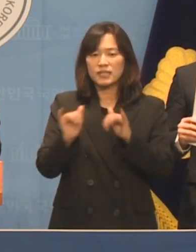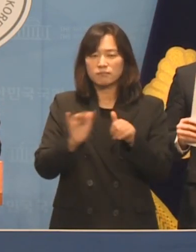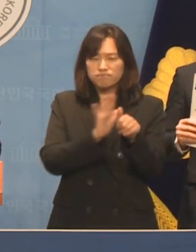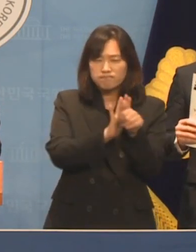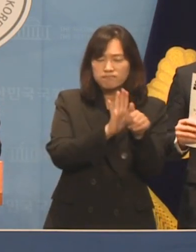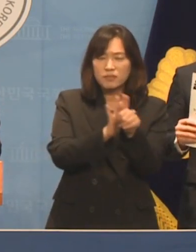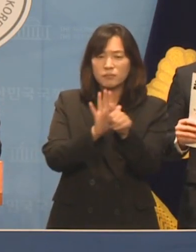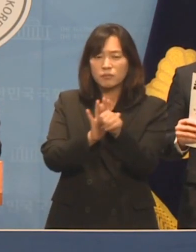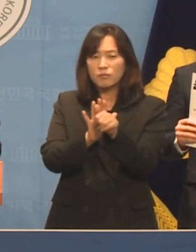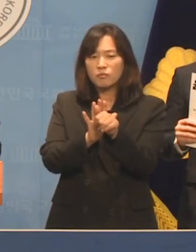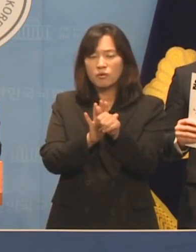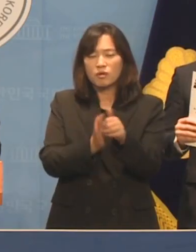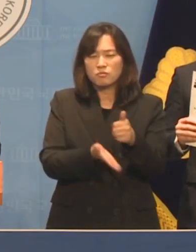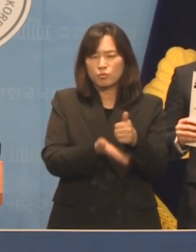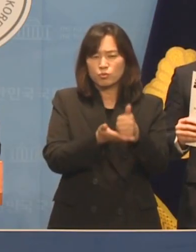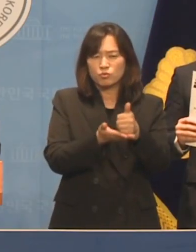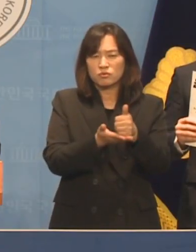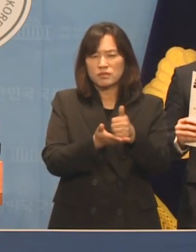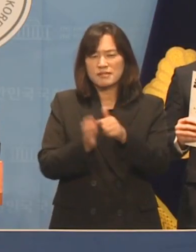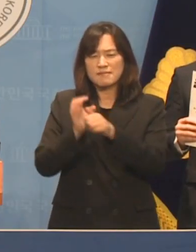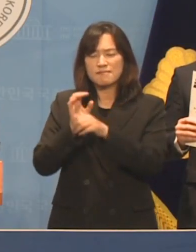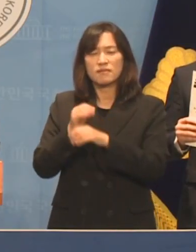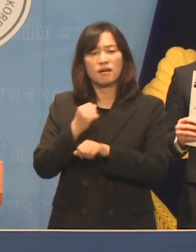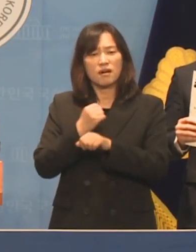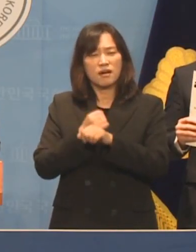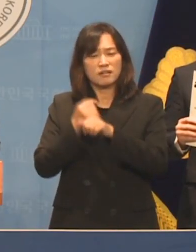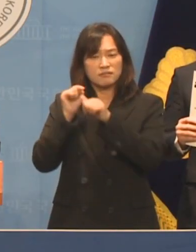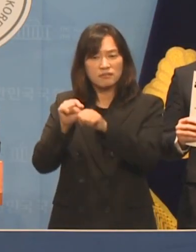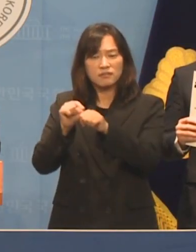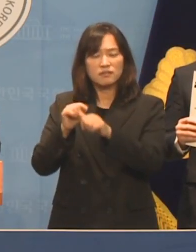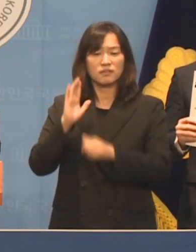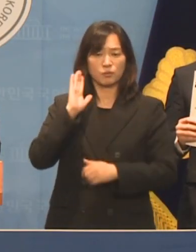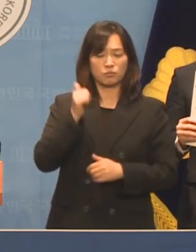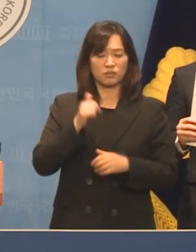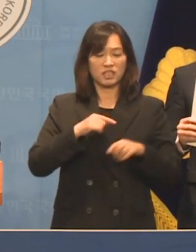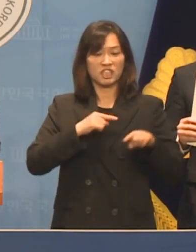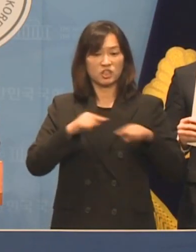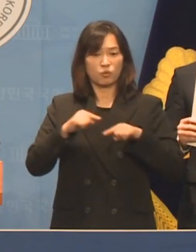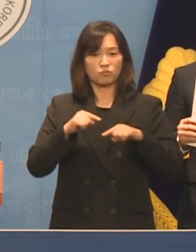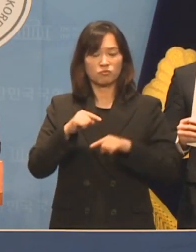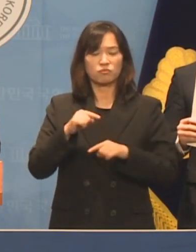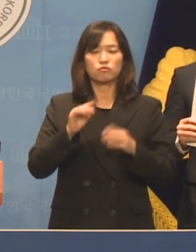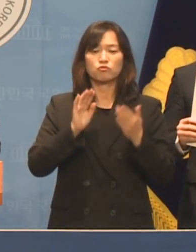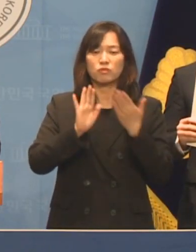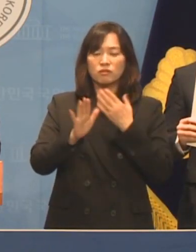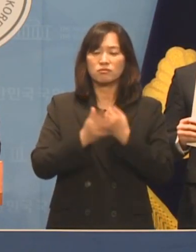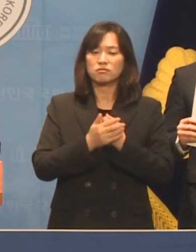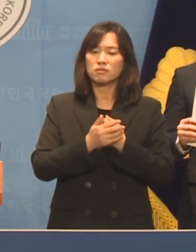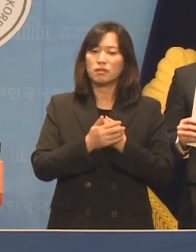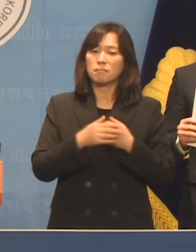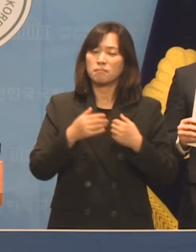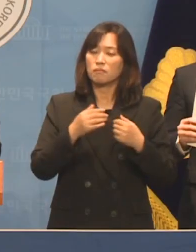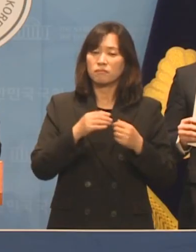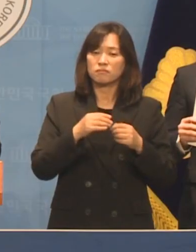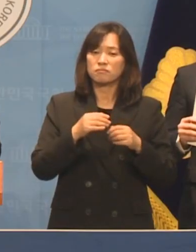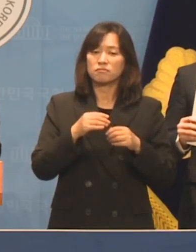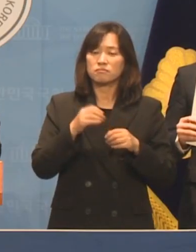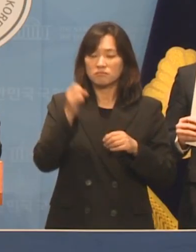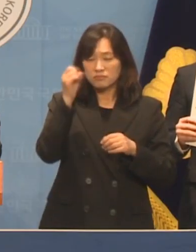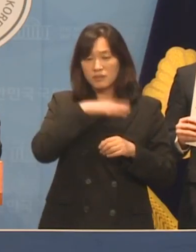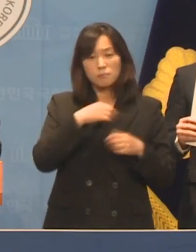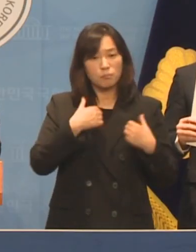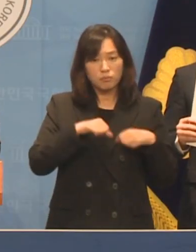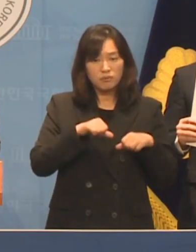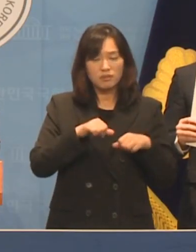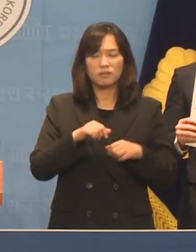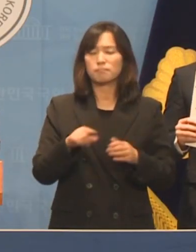밀어붙이며 공천을 압박한 대통령이 정권을 잡고 나서는 손을 뗐을 것이라고 믿을 수